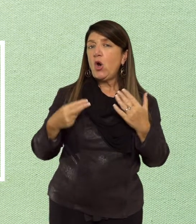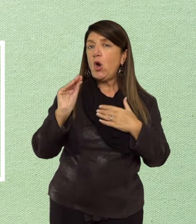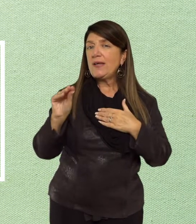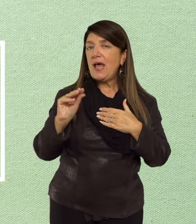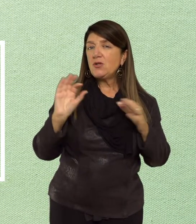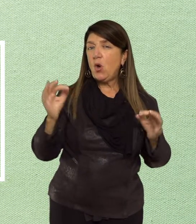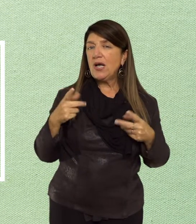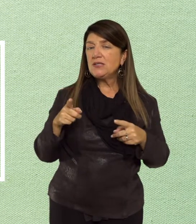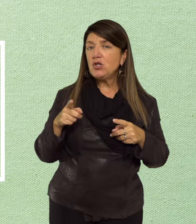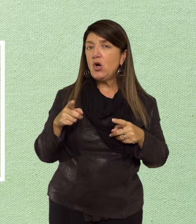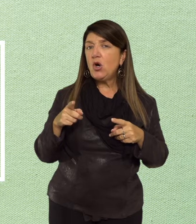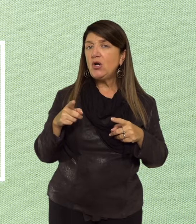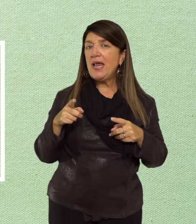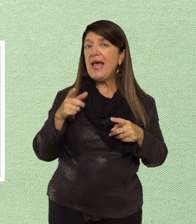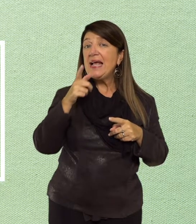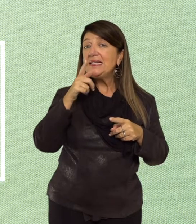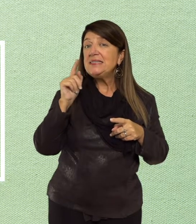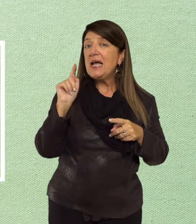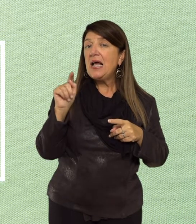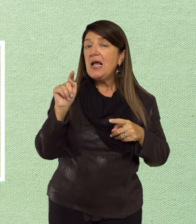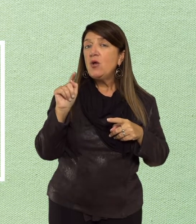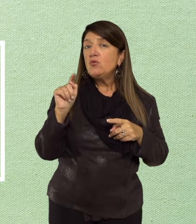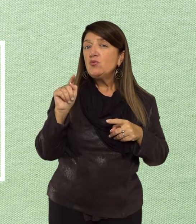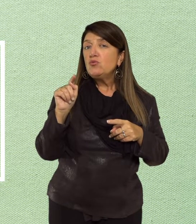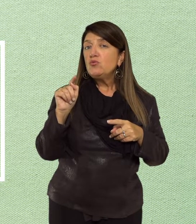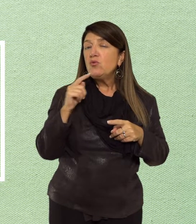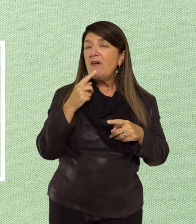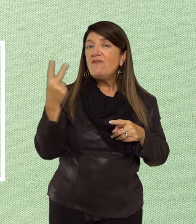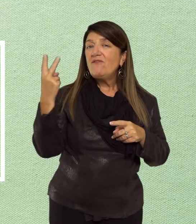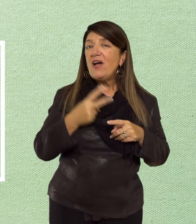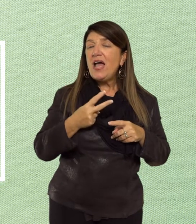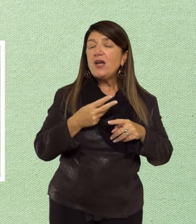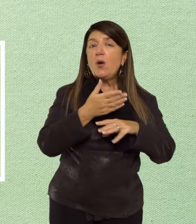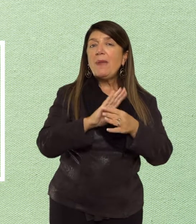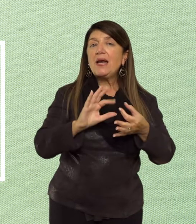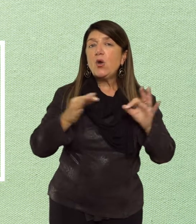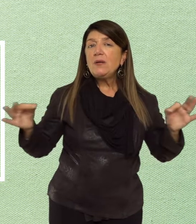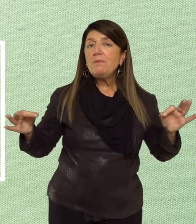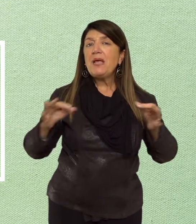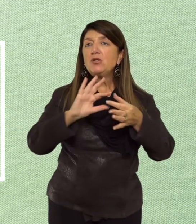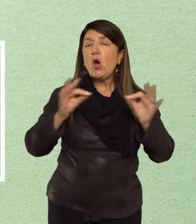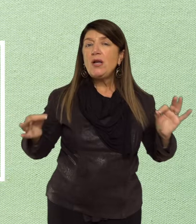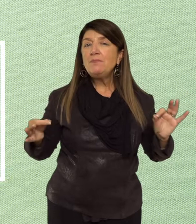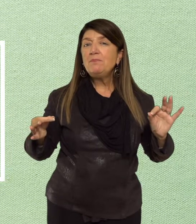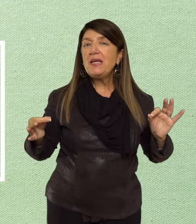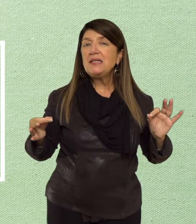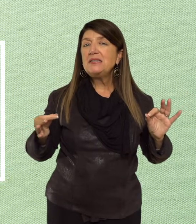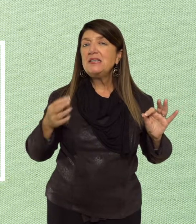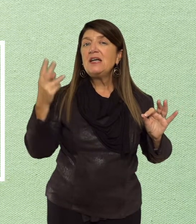se secondo te tanti parlano di fare Olimpiadi e Paralimpiadi nello